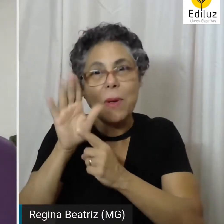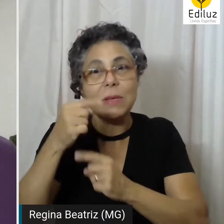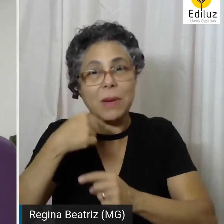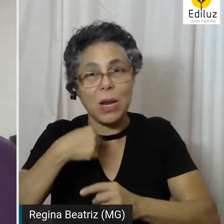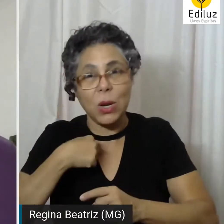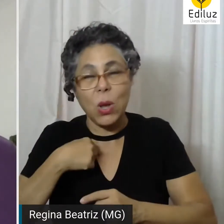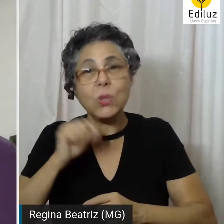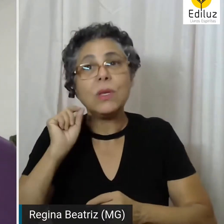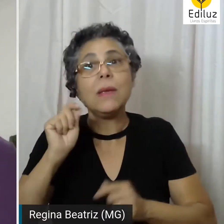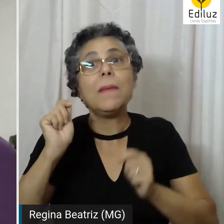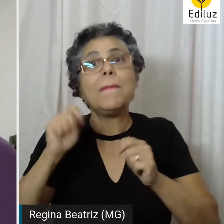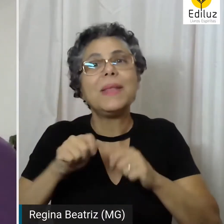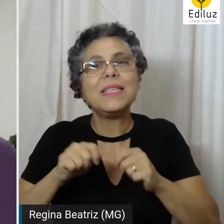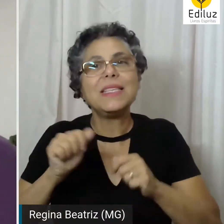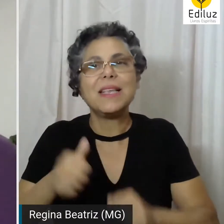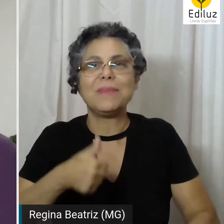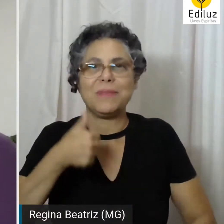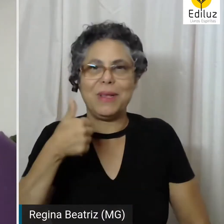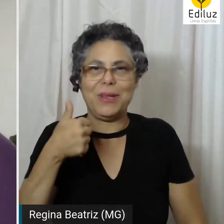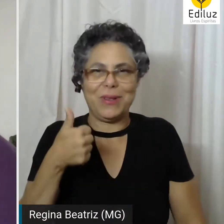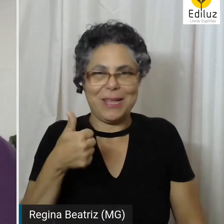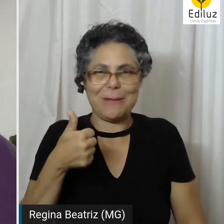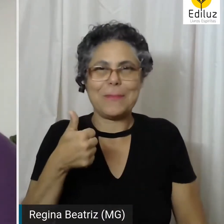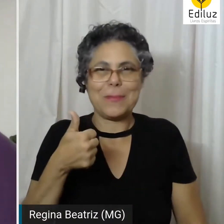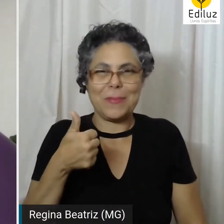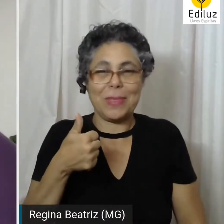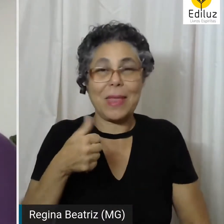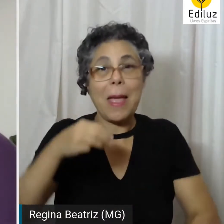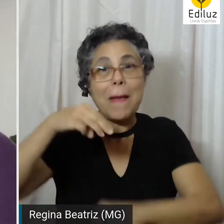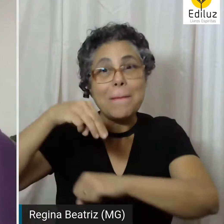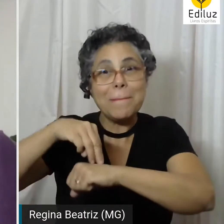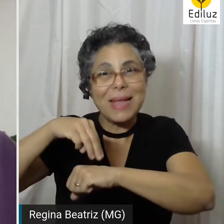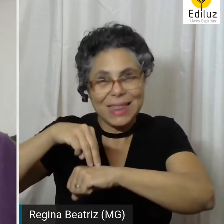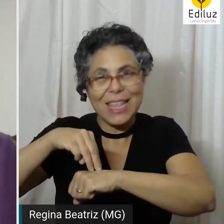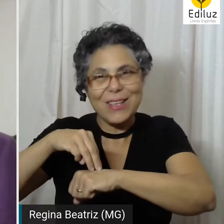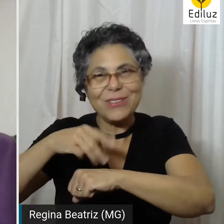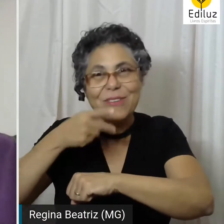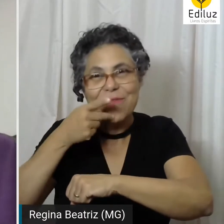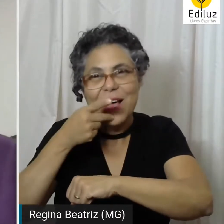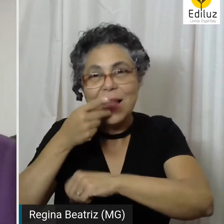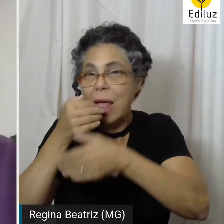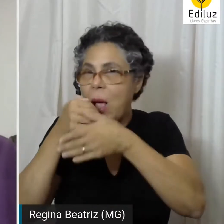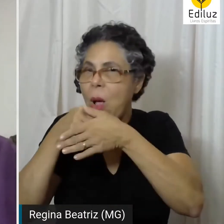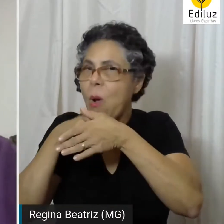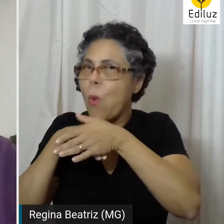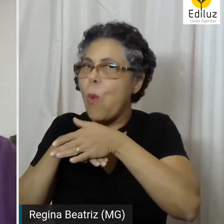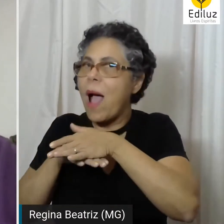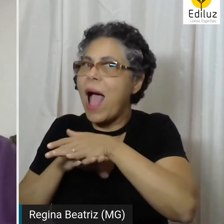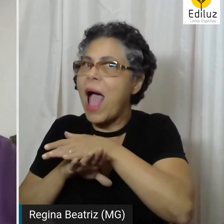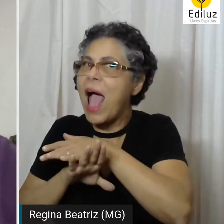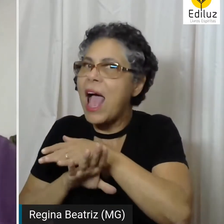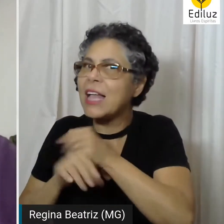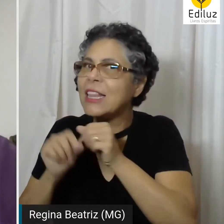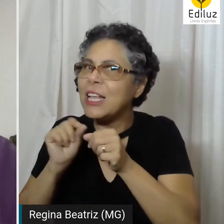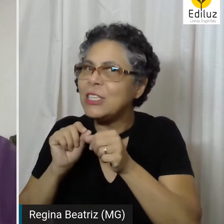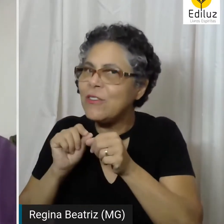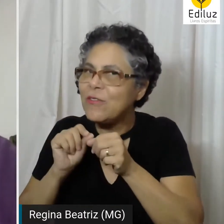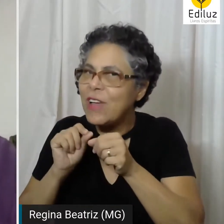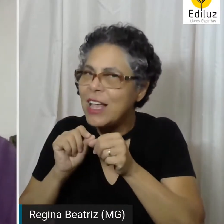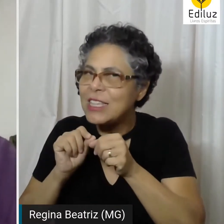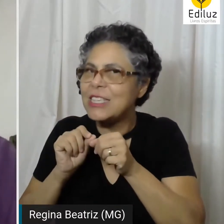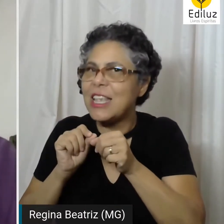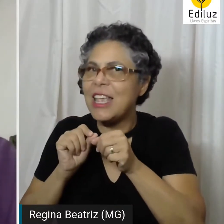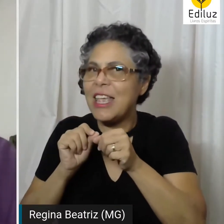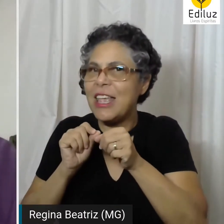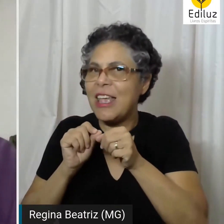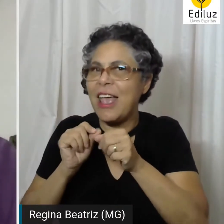precisamos melhorar. E Mateus nos traz: guardai-vos de fazer a vossa esmola diante